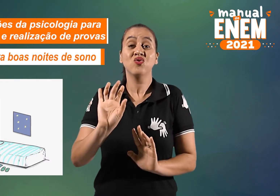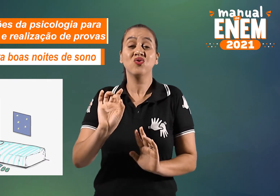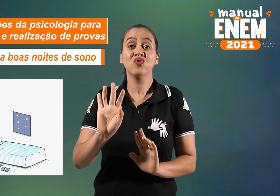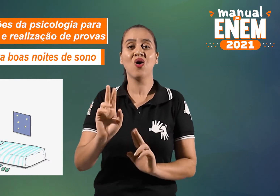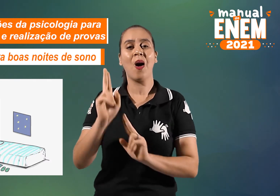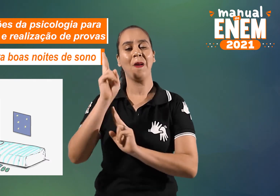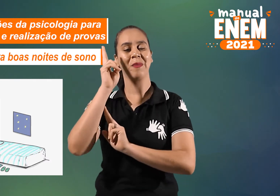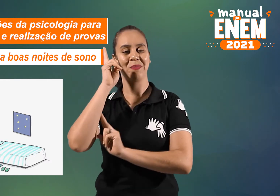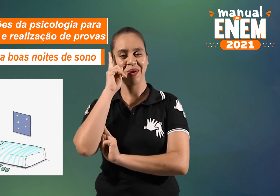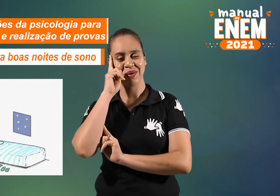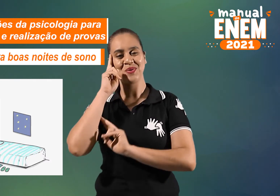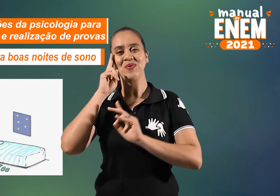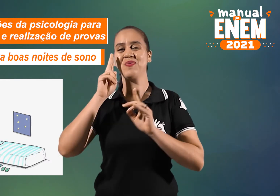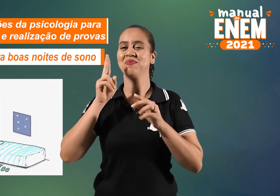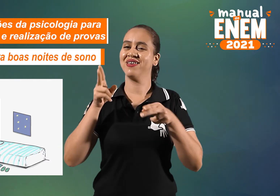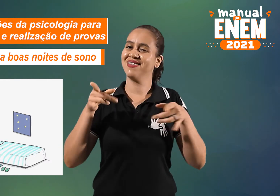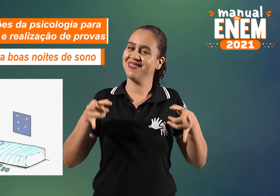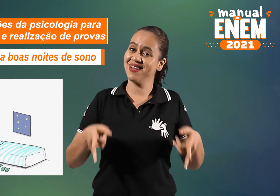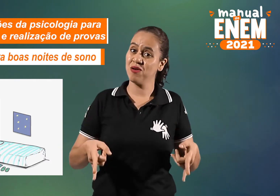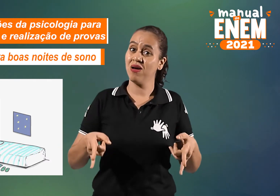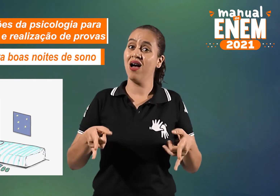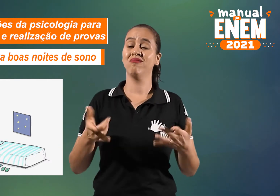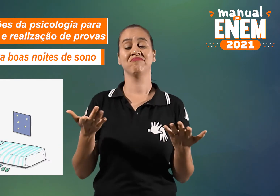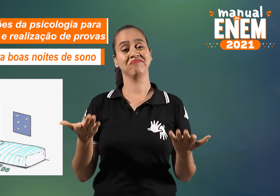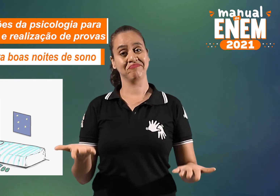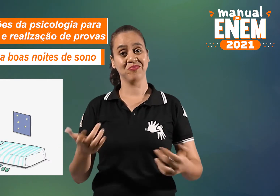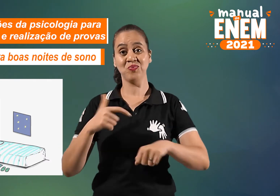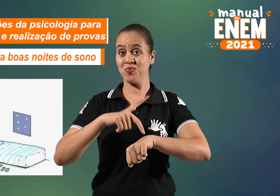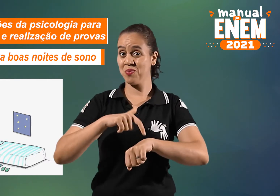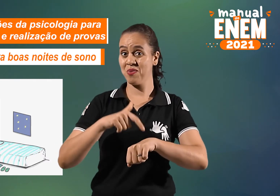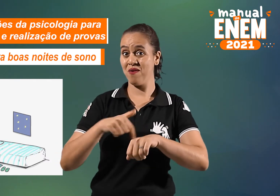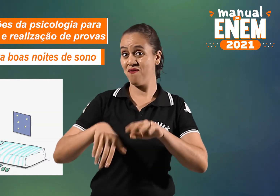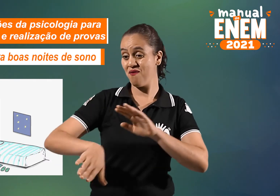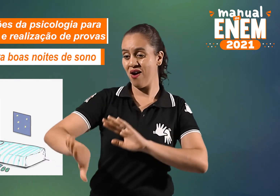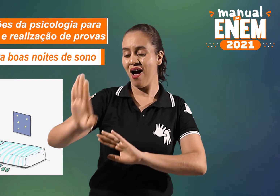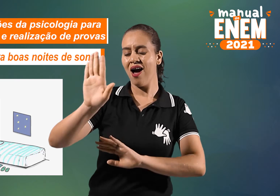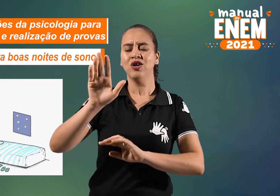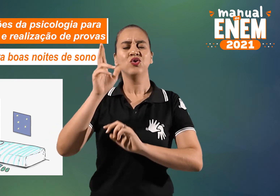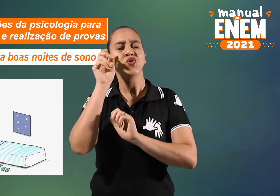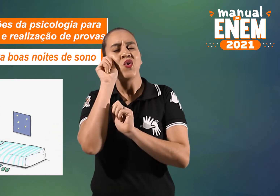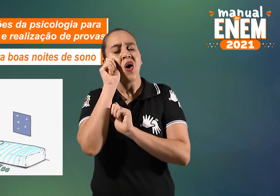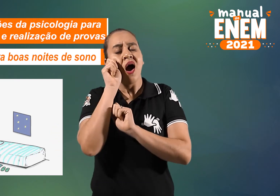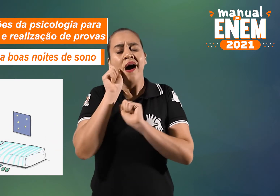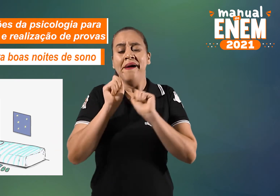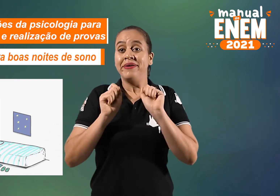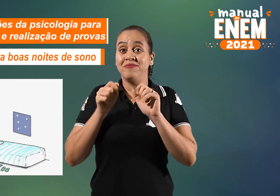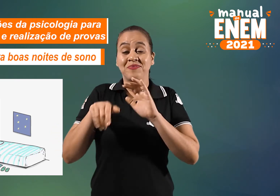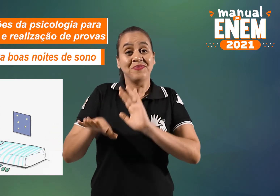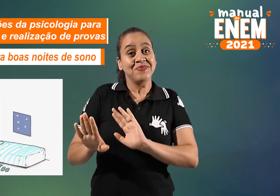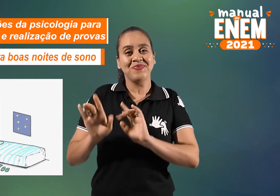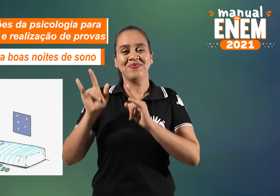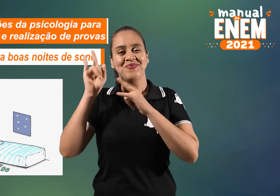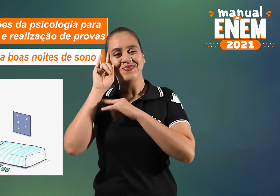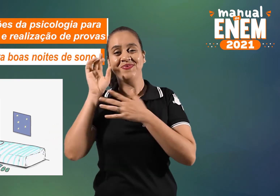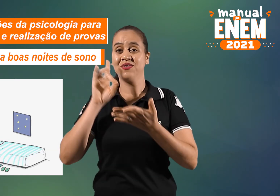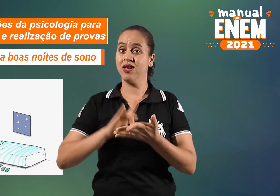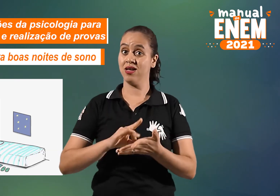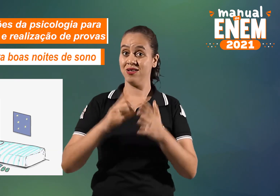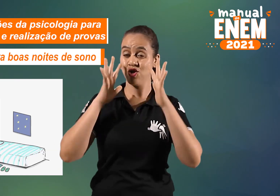seu descanso. E quando for dormir, ir para a cama quando estiver com sono. Se tiver dificuldade para adormecer, vale a pena ir